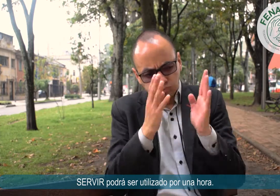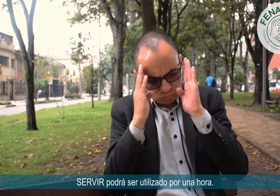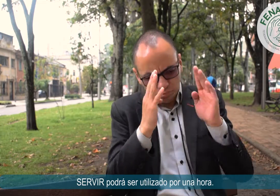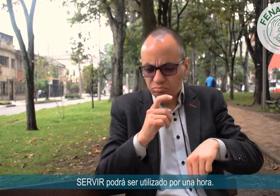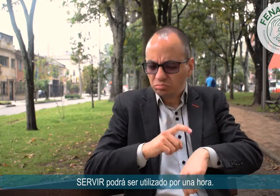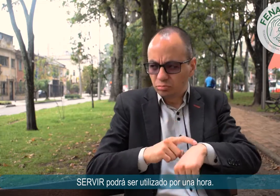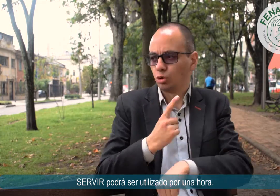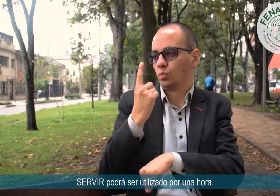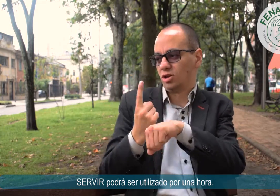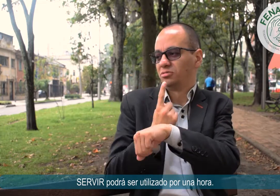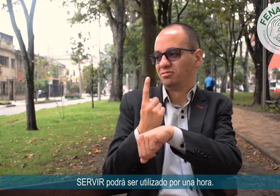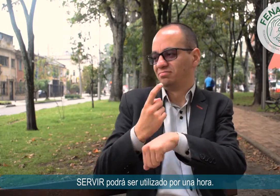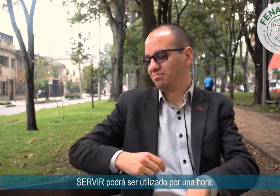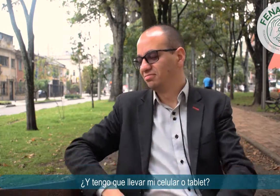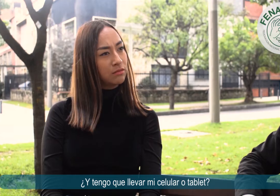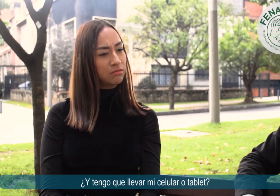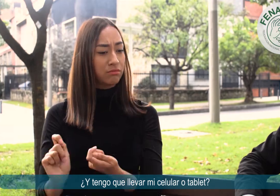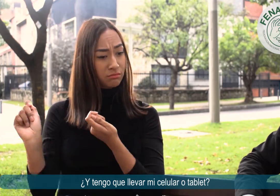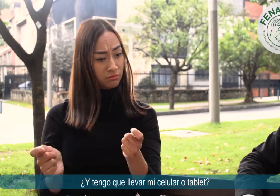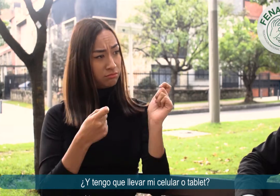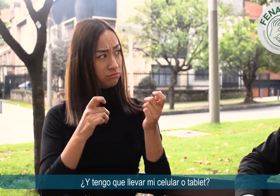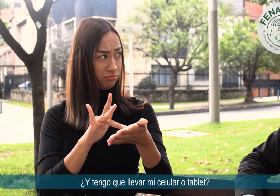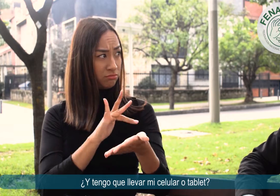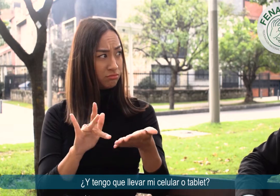por una hora ¿Y tengo que llevar mi celular o tablet?